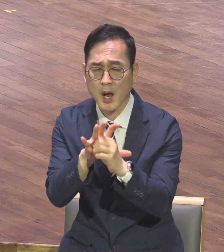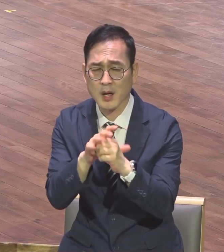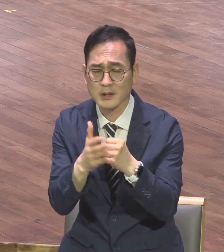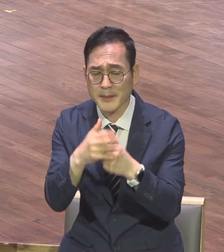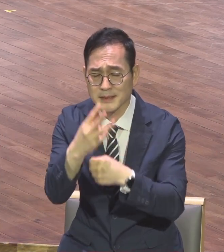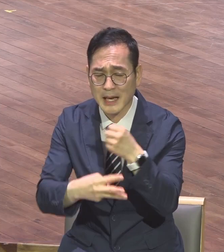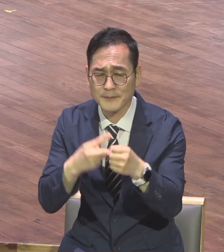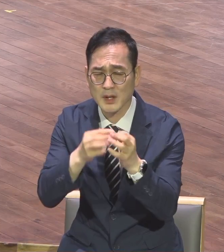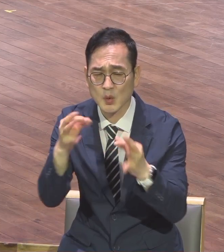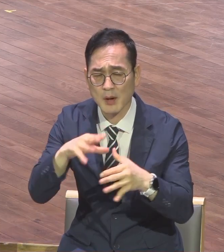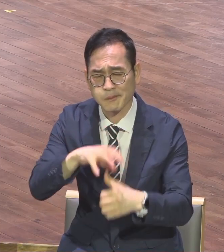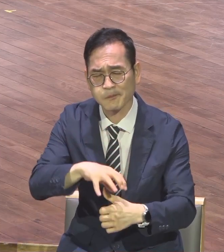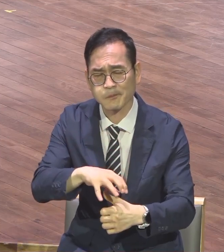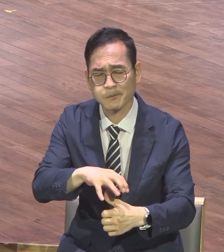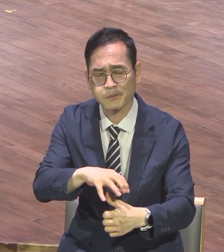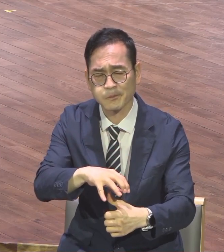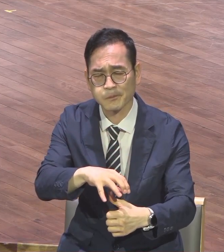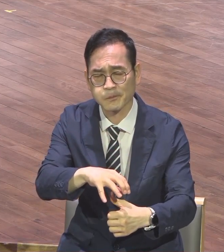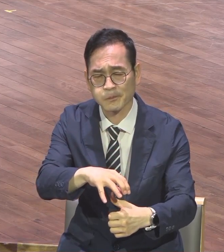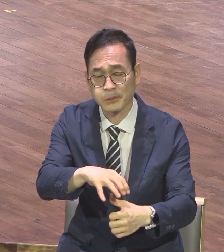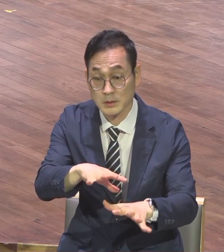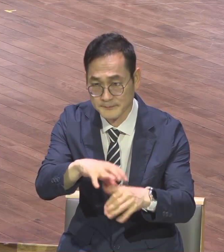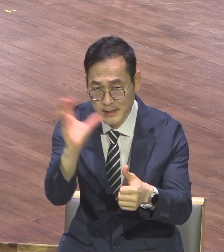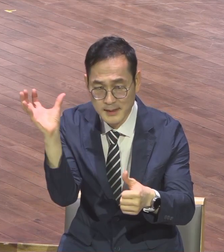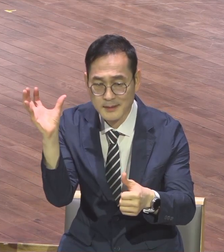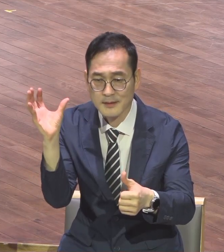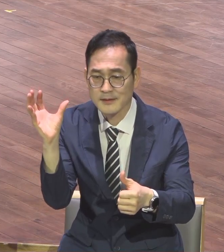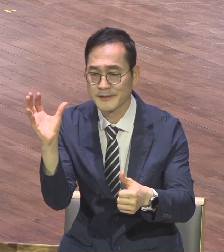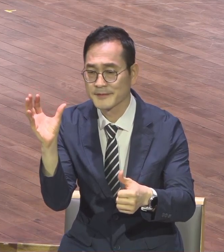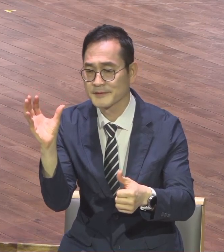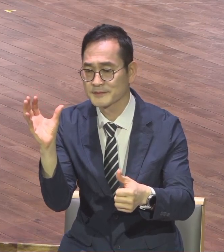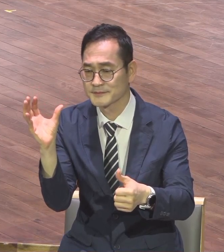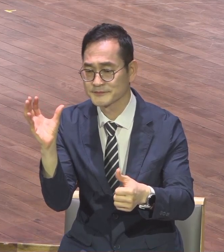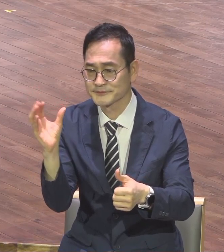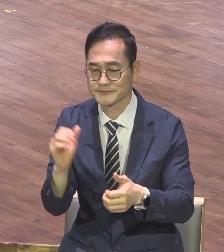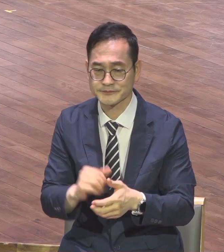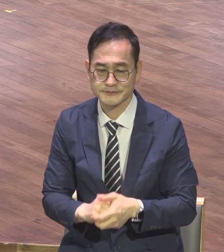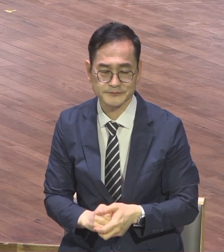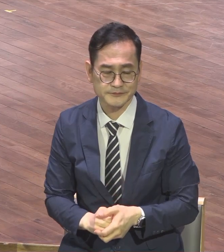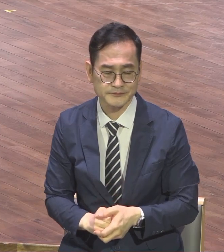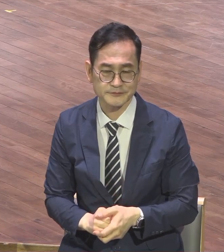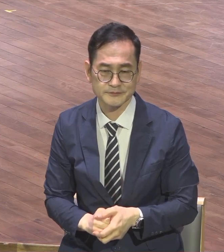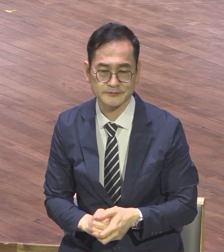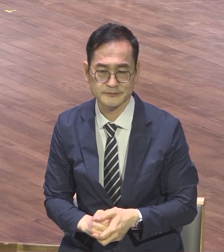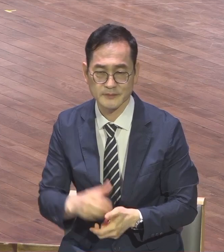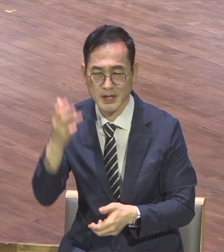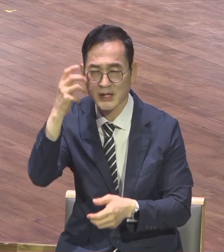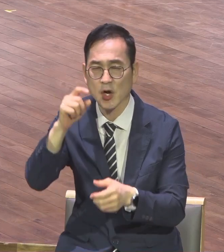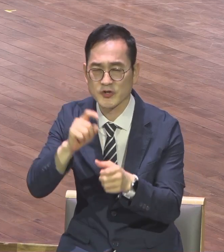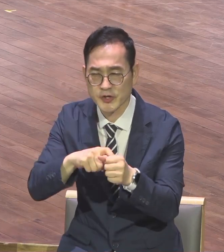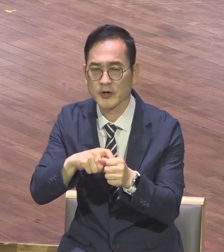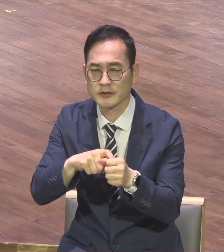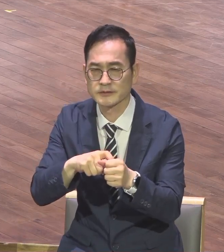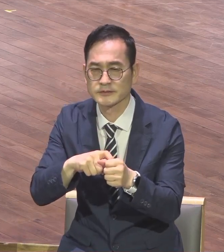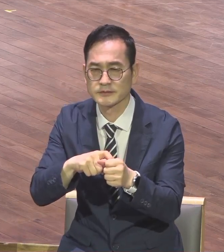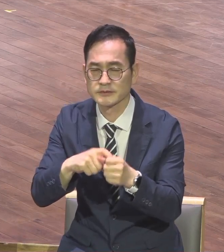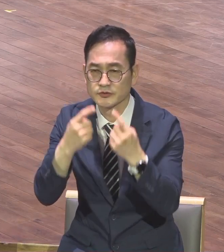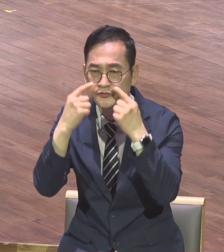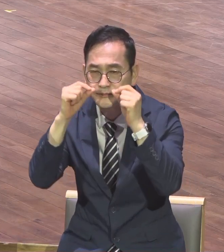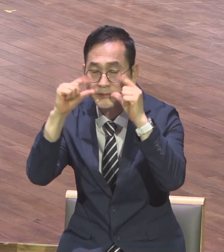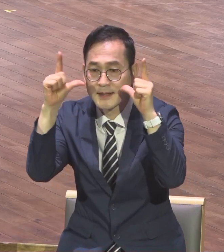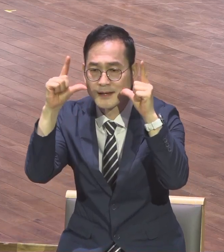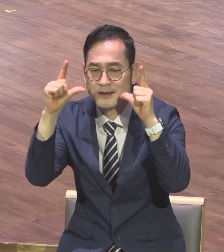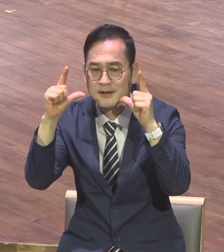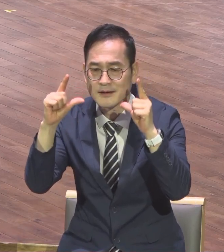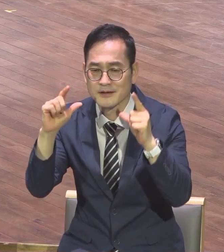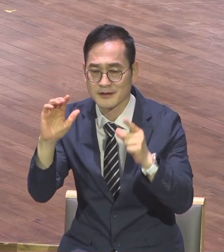동안 일리지를 못했는데 이번에 새롭게 시작을 하면서 영적 흐름을 더 활성화됩니다. 얼마나